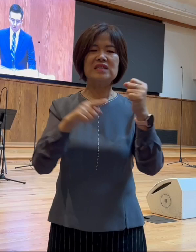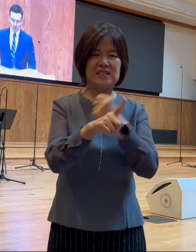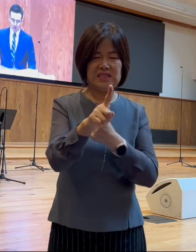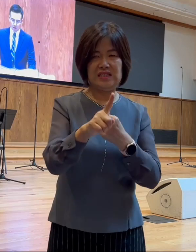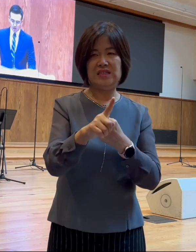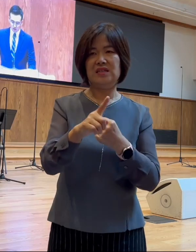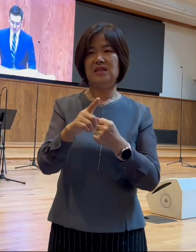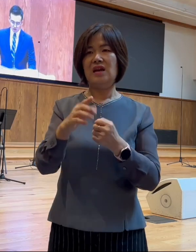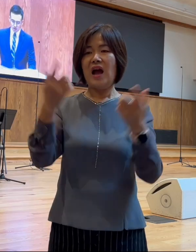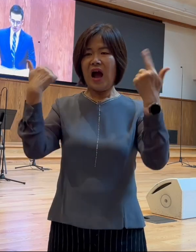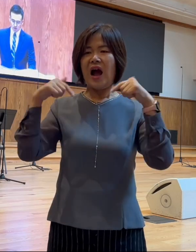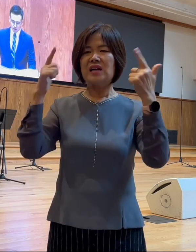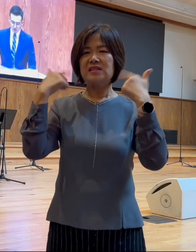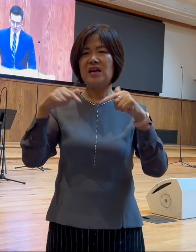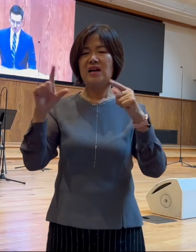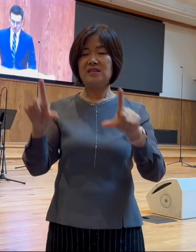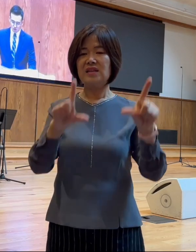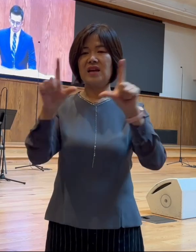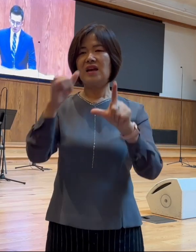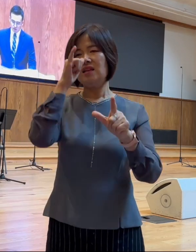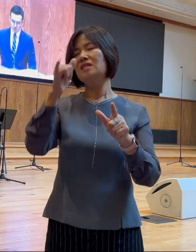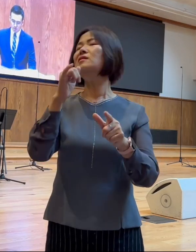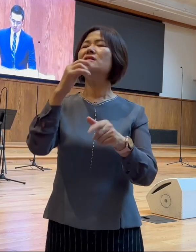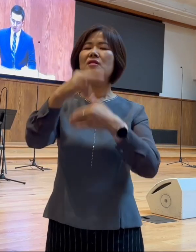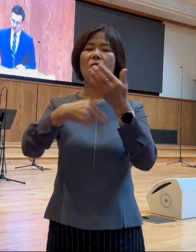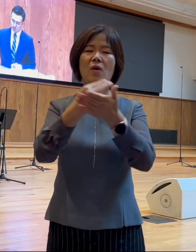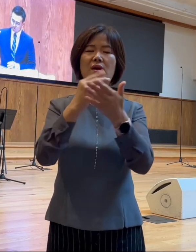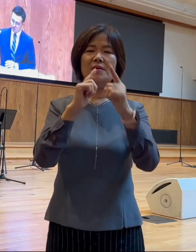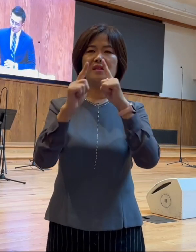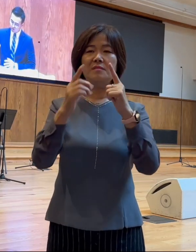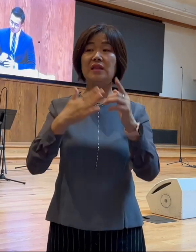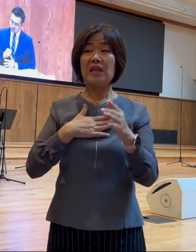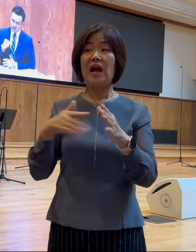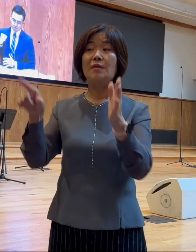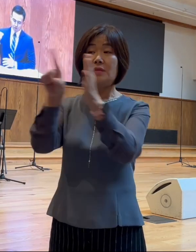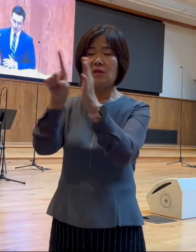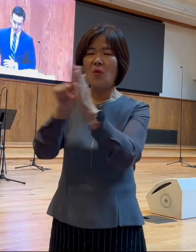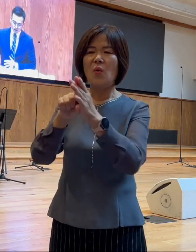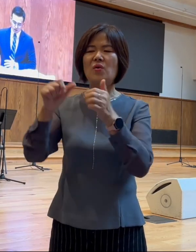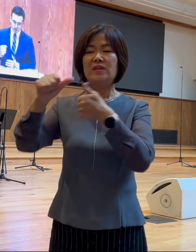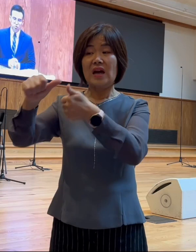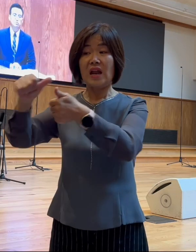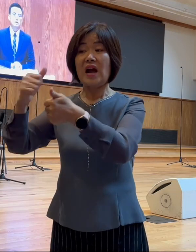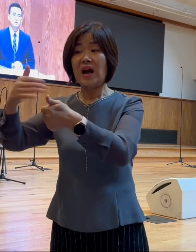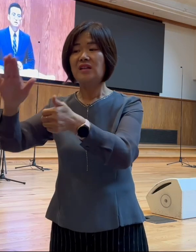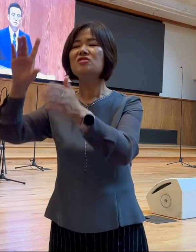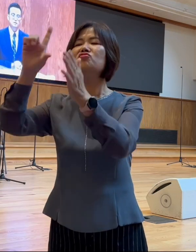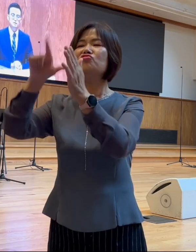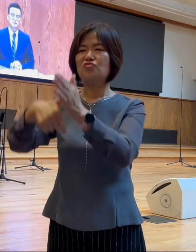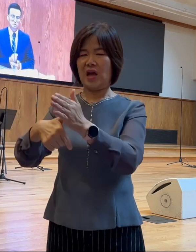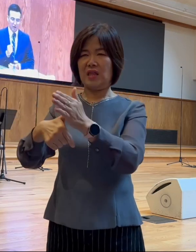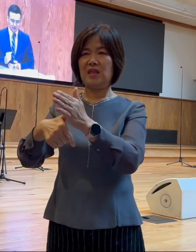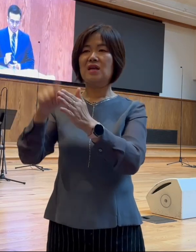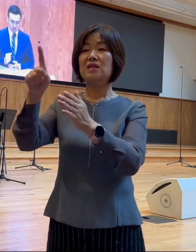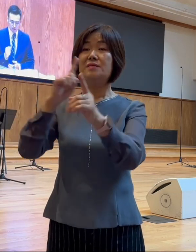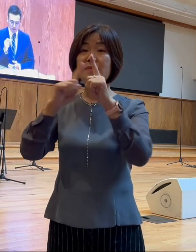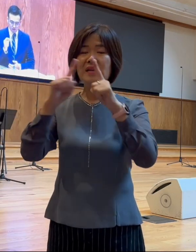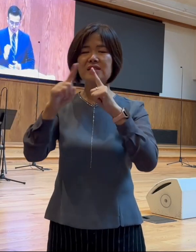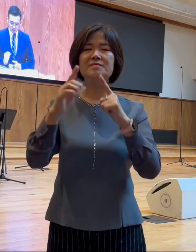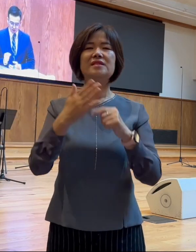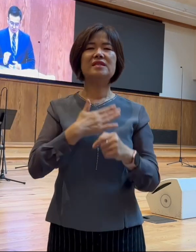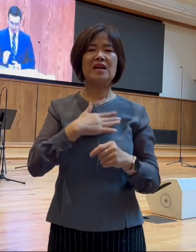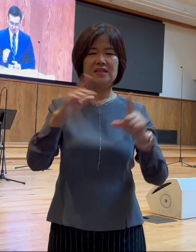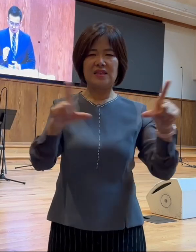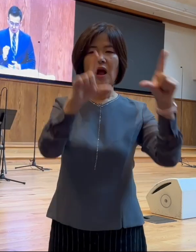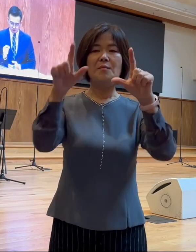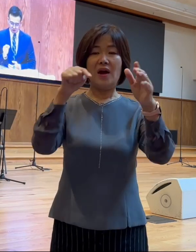진리이고 항상 있는 살아있는 그 여호와의 말씀이지만 내가 그것을 믿고 따라가는 그 순간 그 말씀은 내